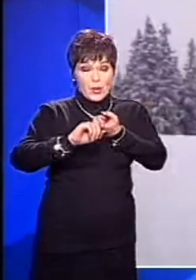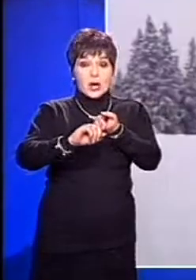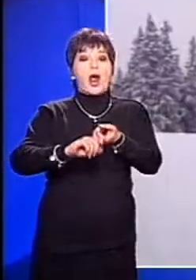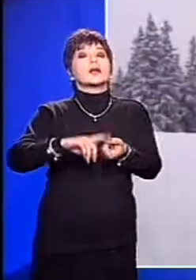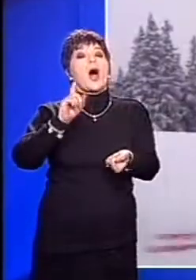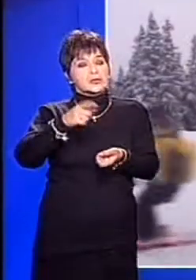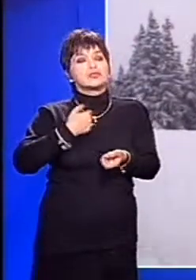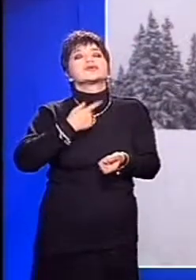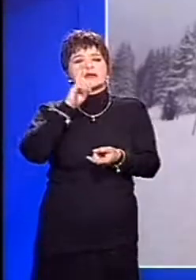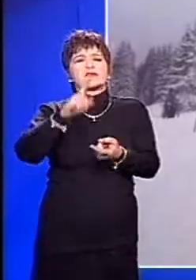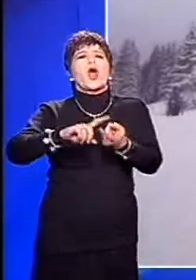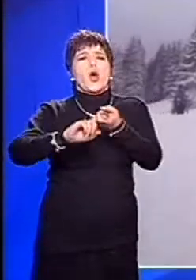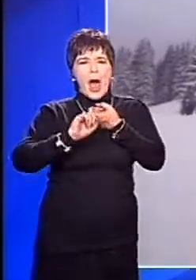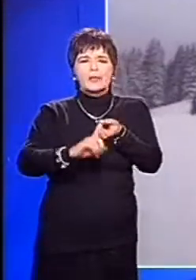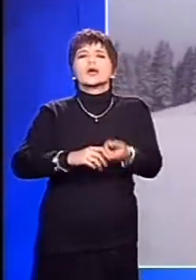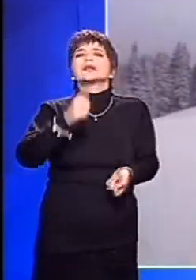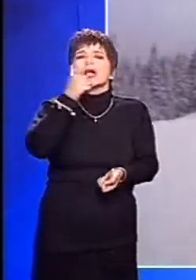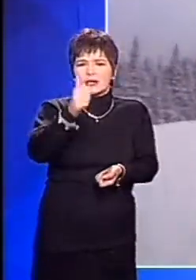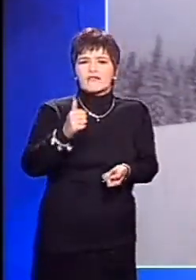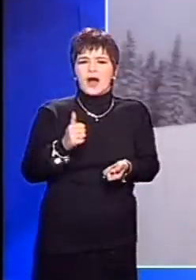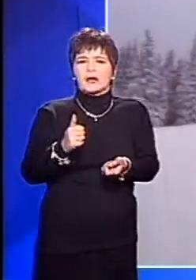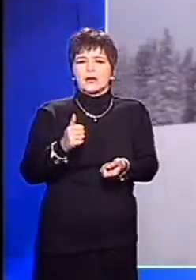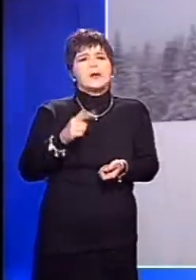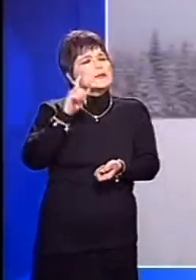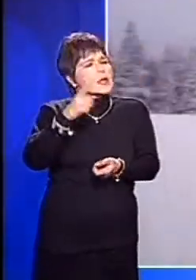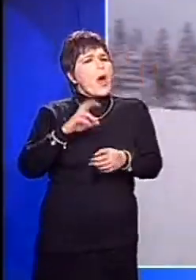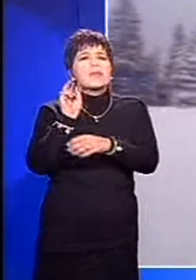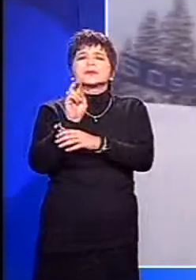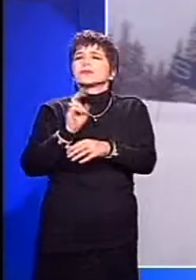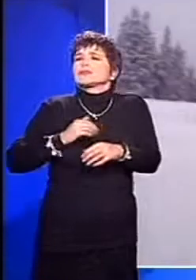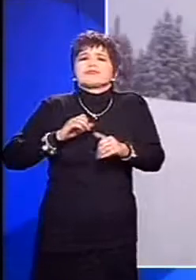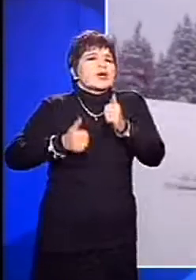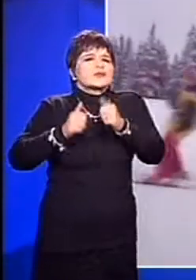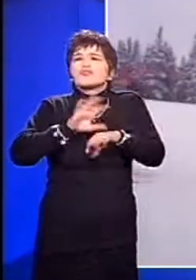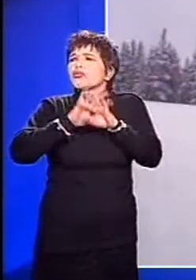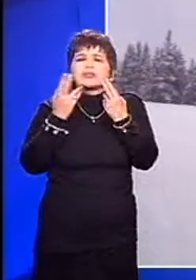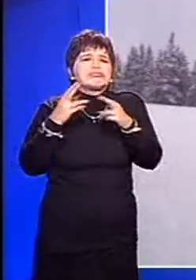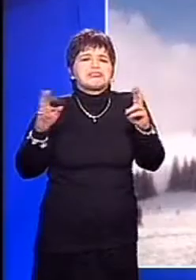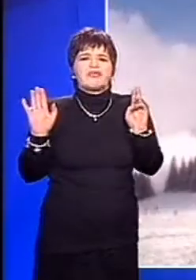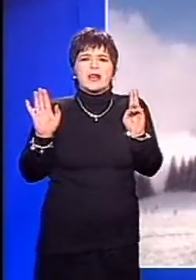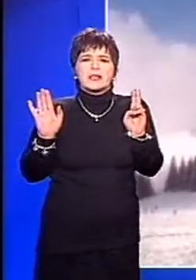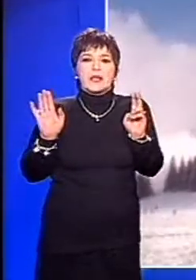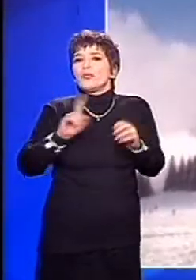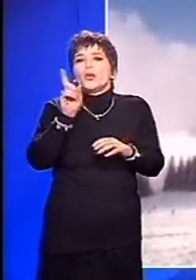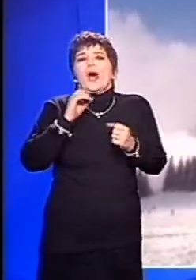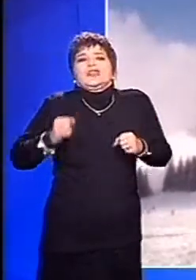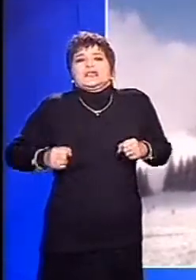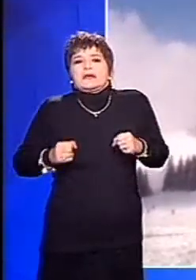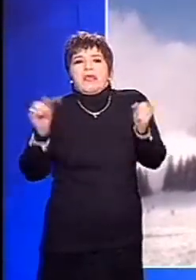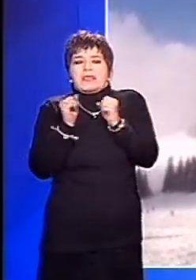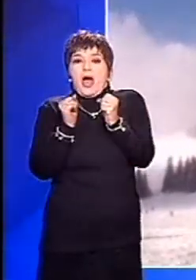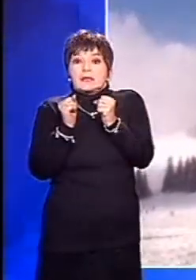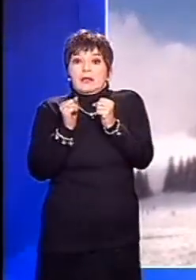nădejde. Chiar cred că am reușit, nu numai în sporturile de iarnă și că am avut o altă bucurie, de altfel am făcut performanță skifon și biatlon